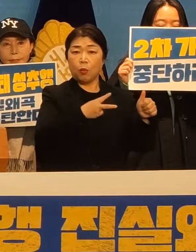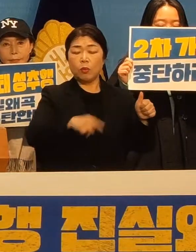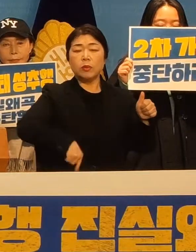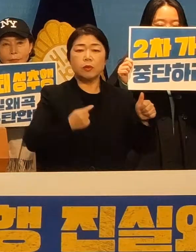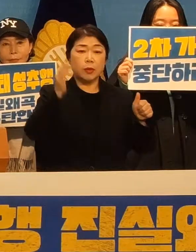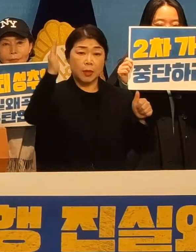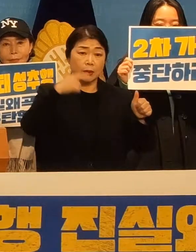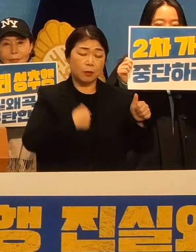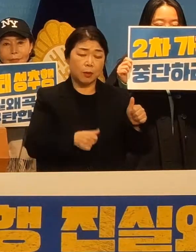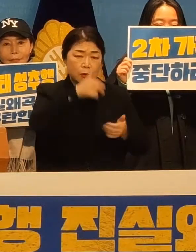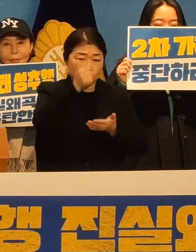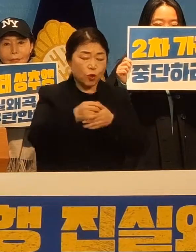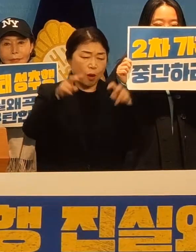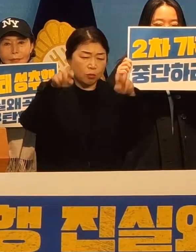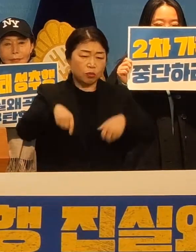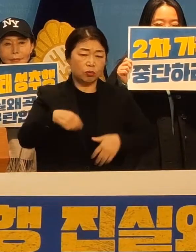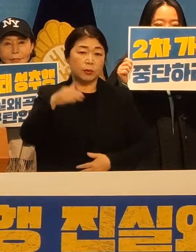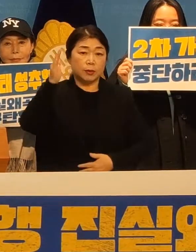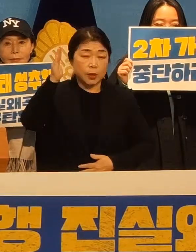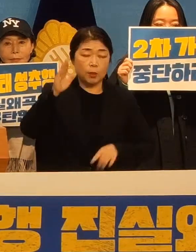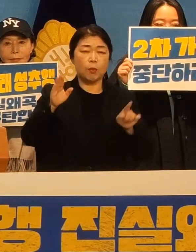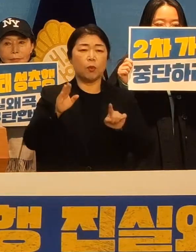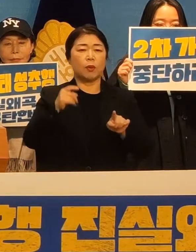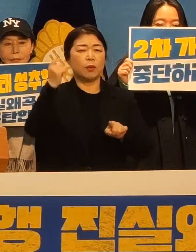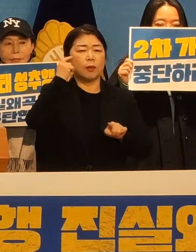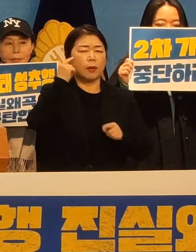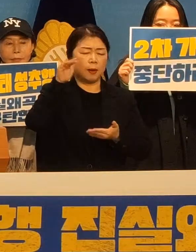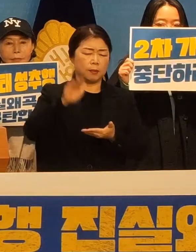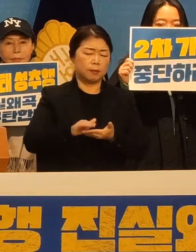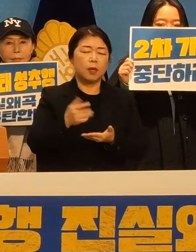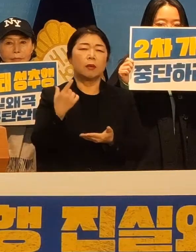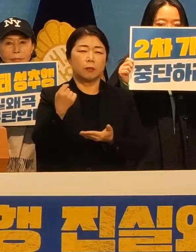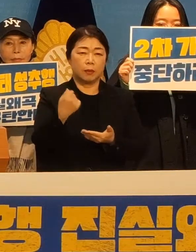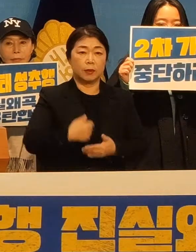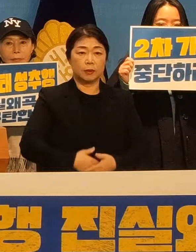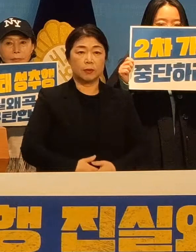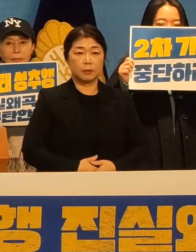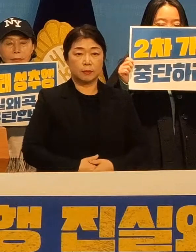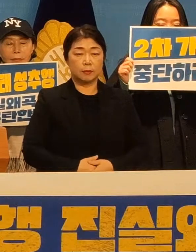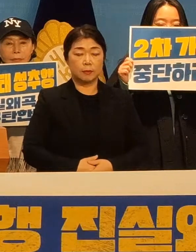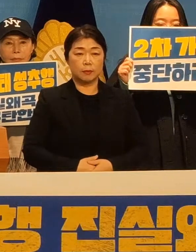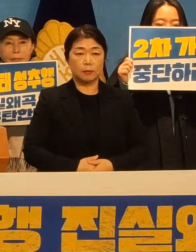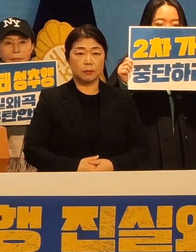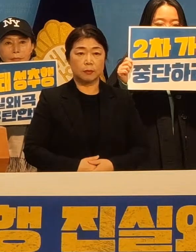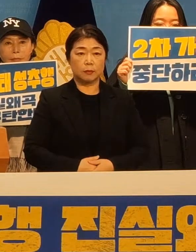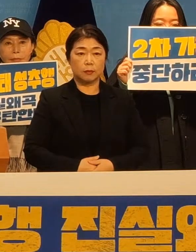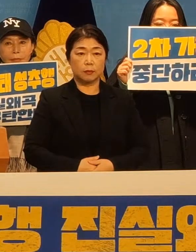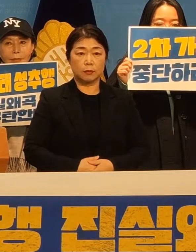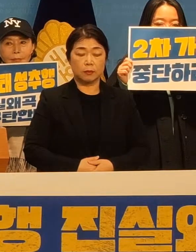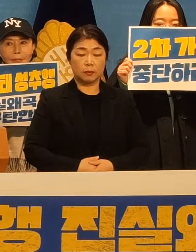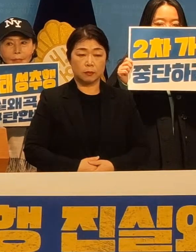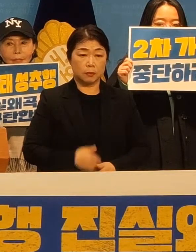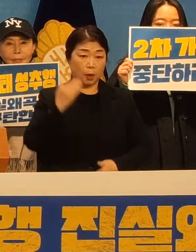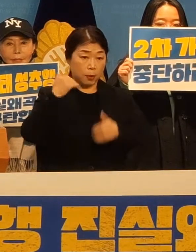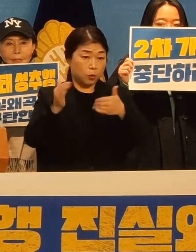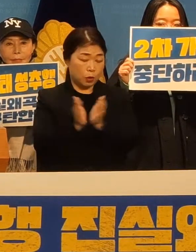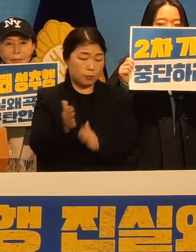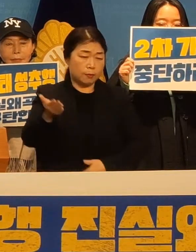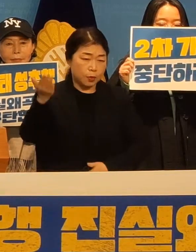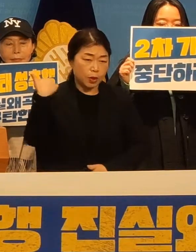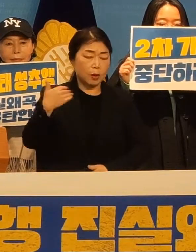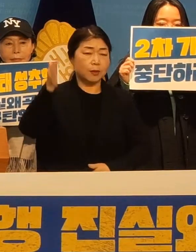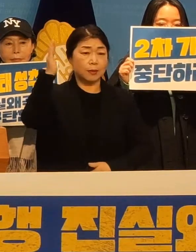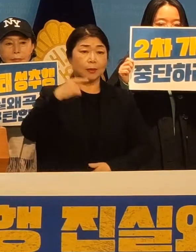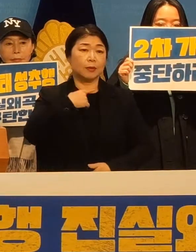했던 무고 프레임은 저급한 인식이라는 말을 정면으로 뒤집고 있다. 민주당이 과거에